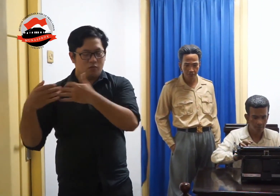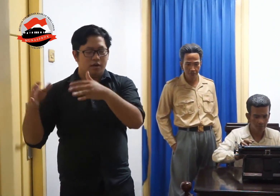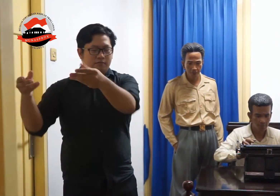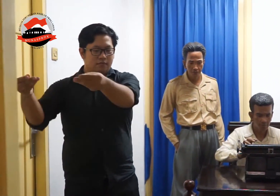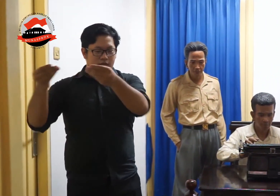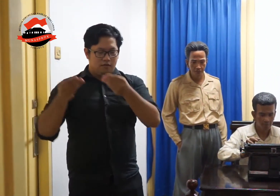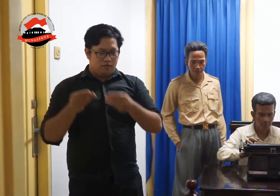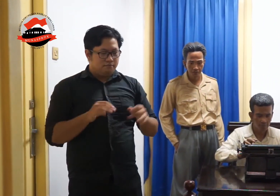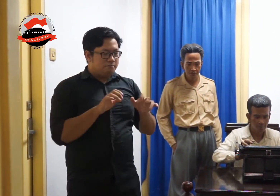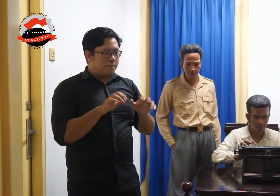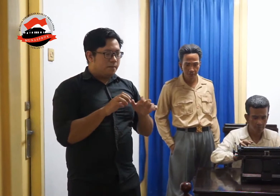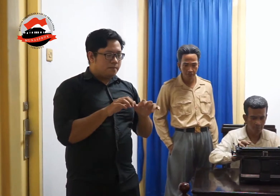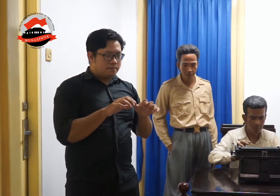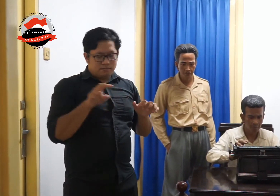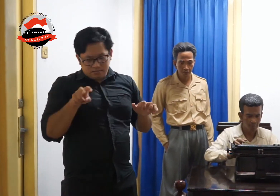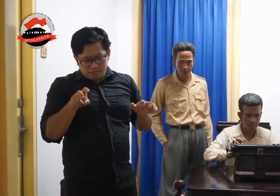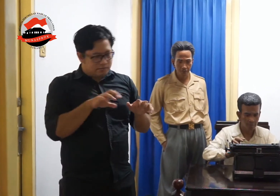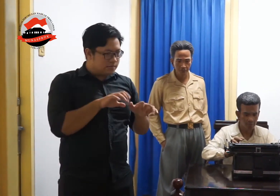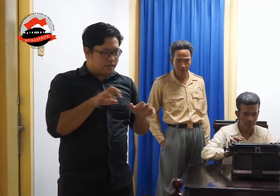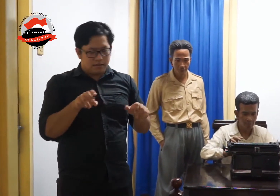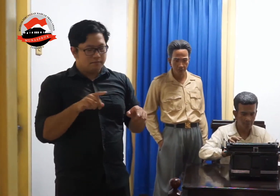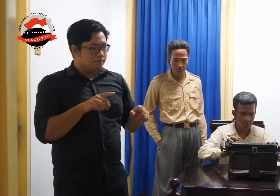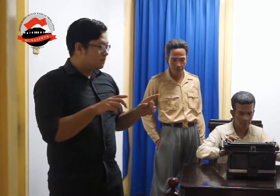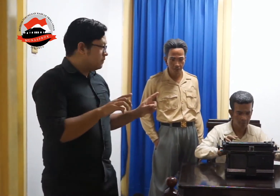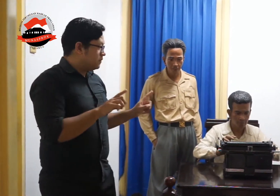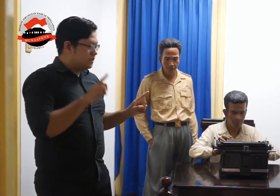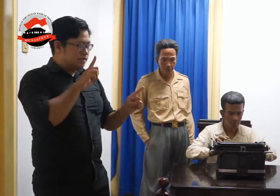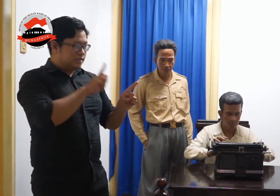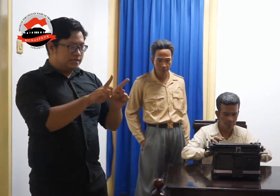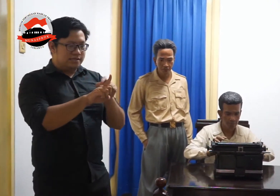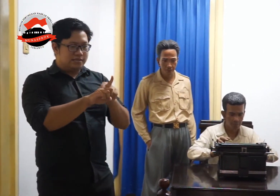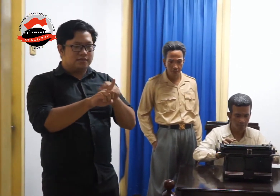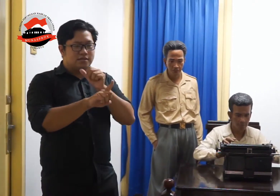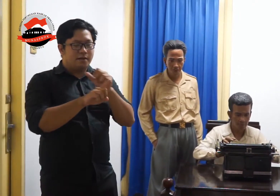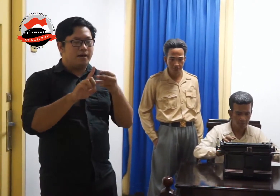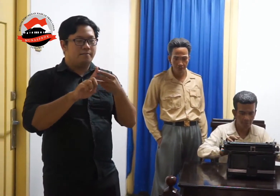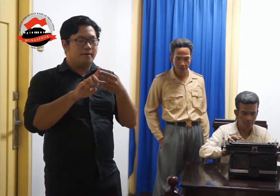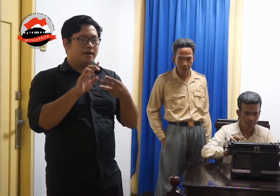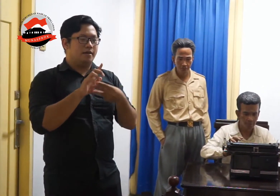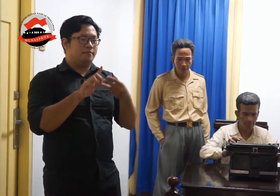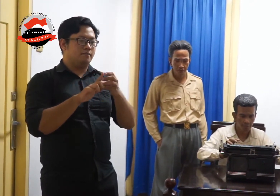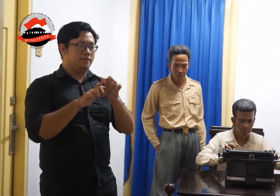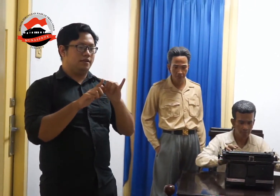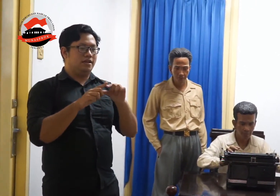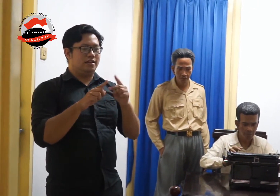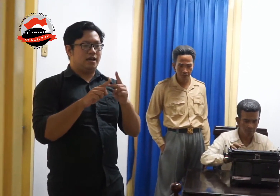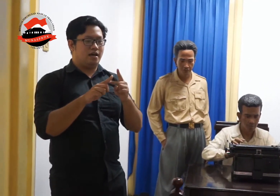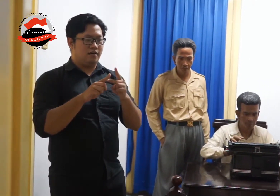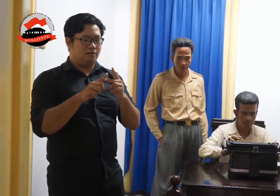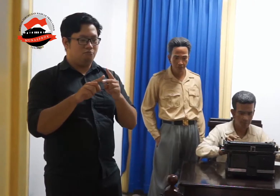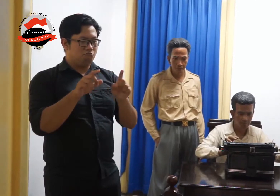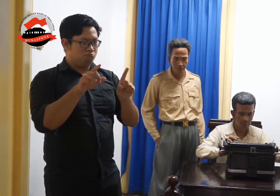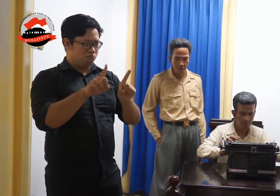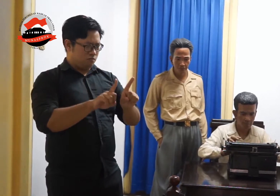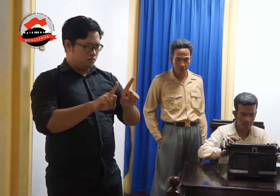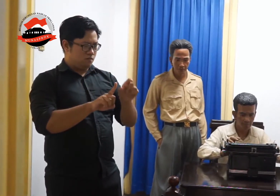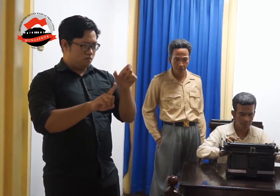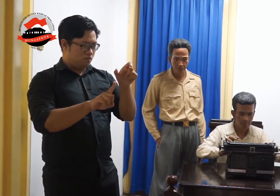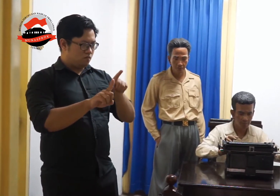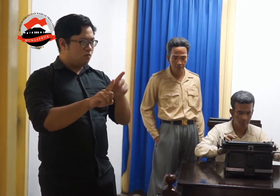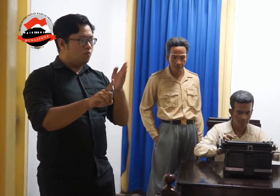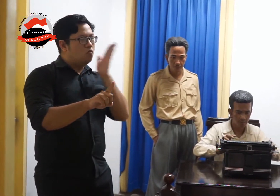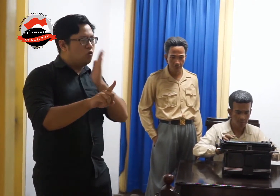Melik ditemani oleh BM Diah. Keduanya itu tokoh muda, dua-duanya itu wartawan saat